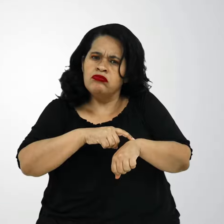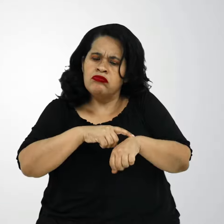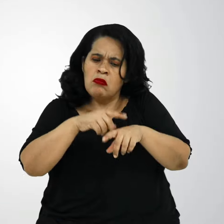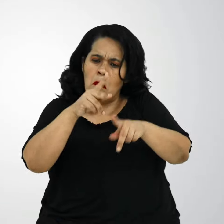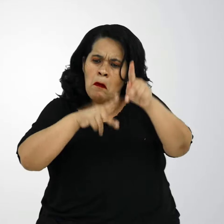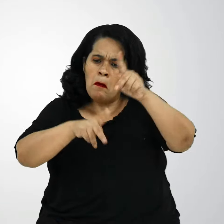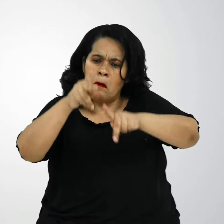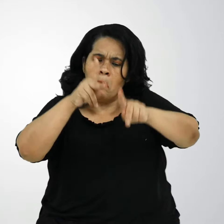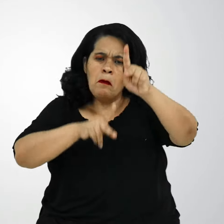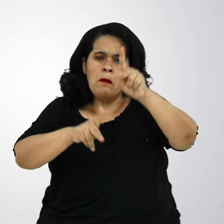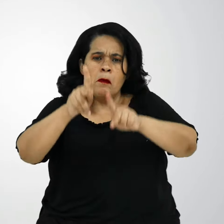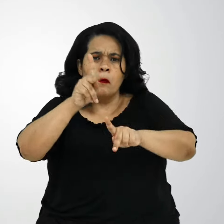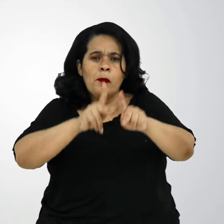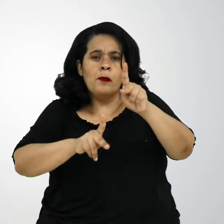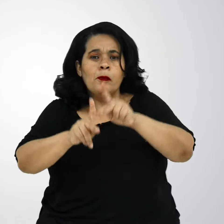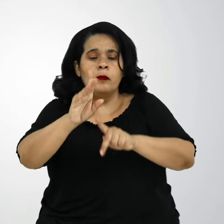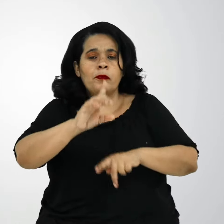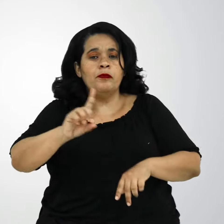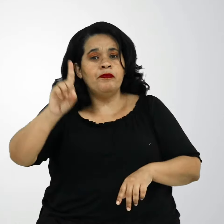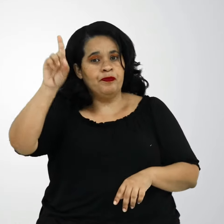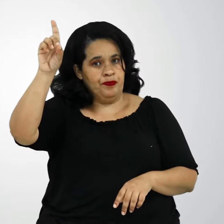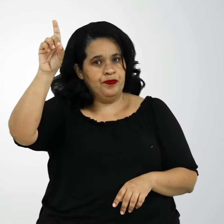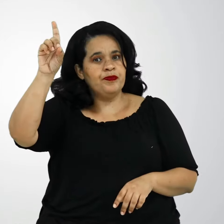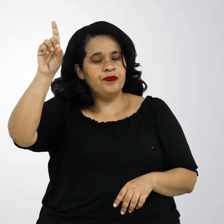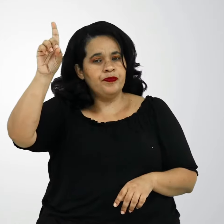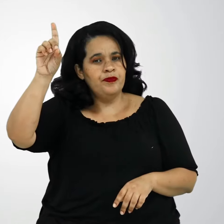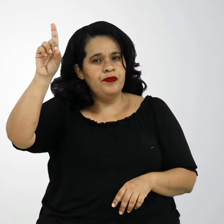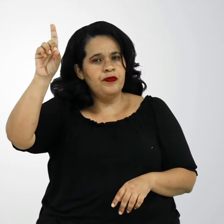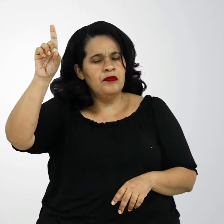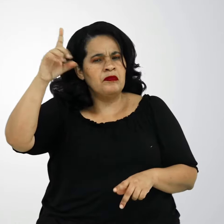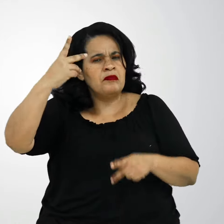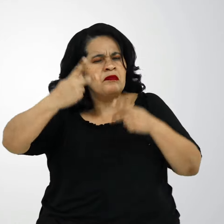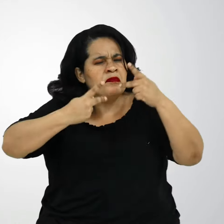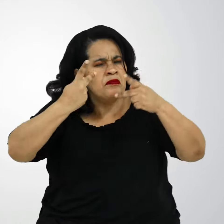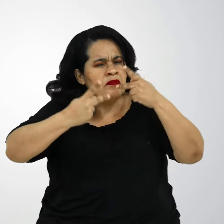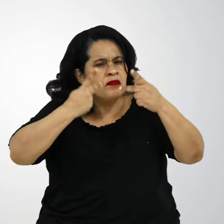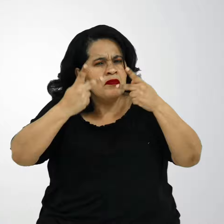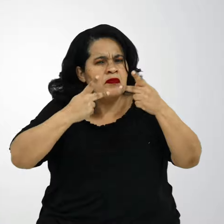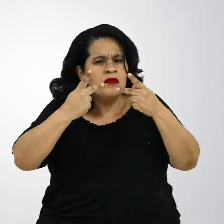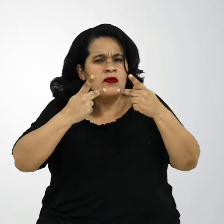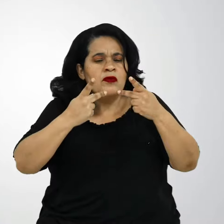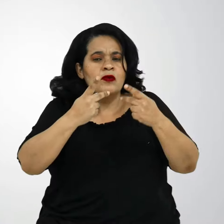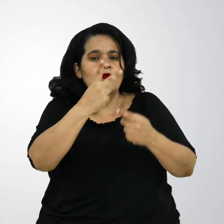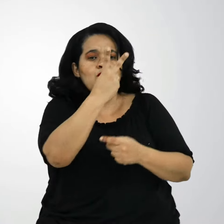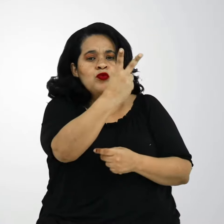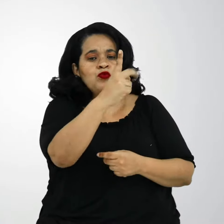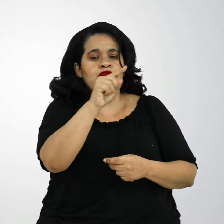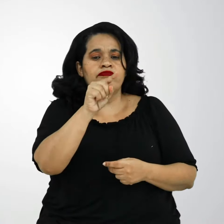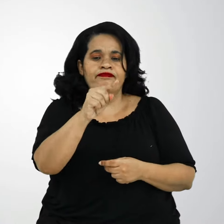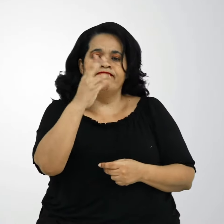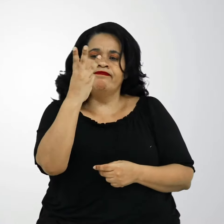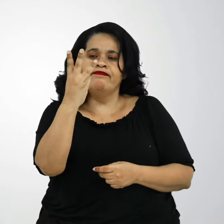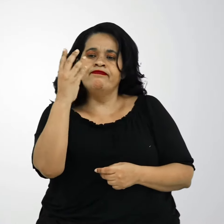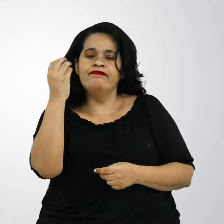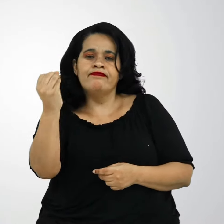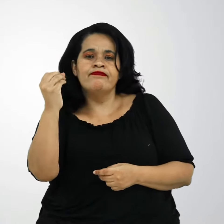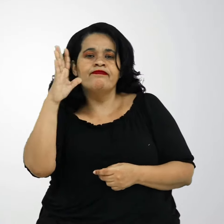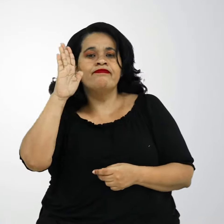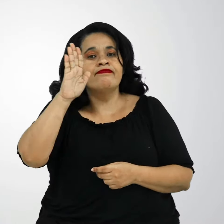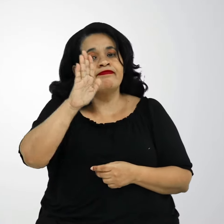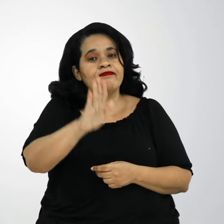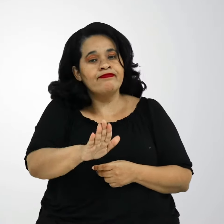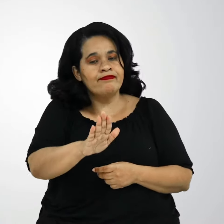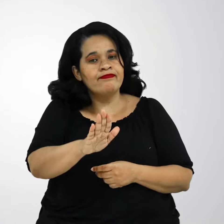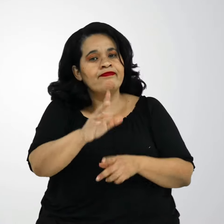de Deus, né, no período de Antíoco Epifânio. Falamos sobre as 2.300 tardes e manhãs, que era o tempo que